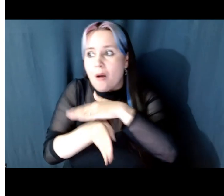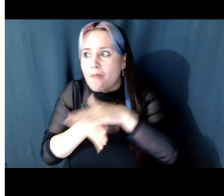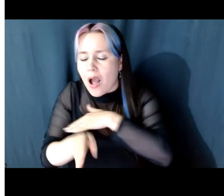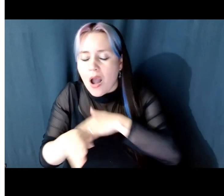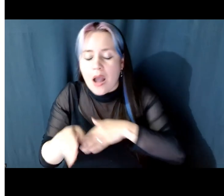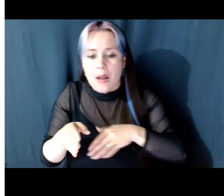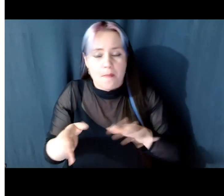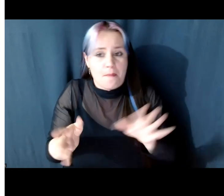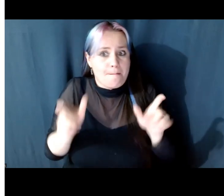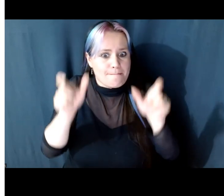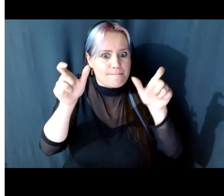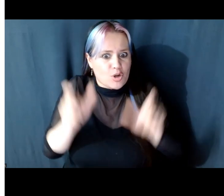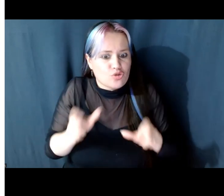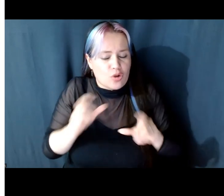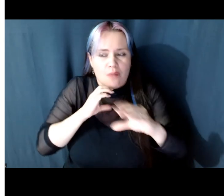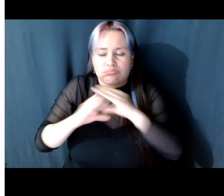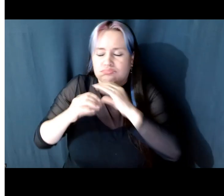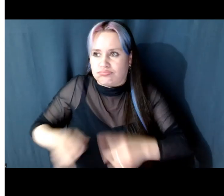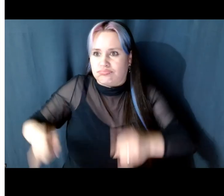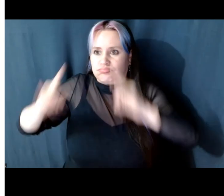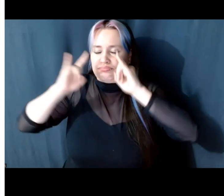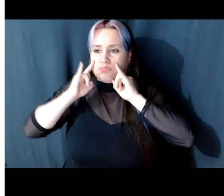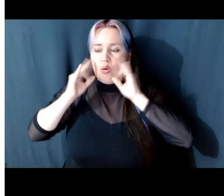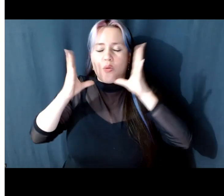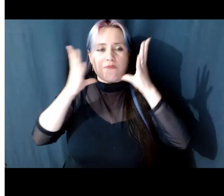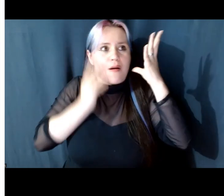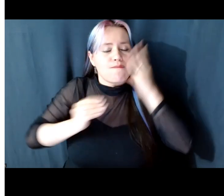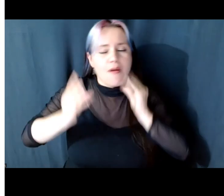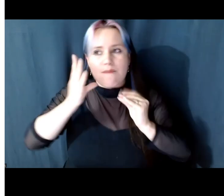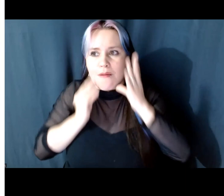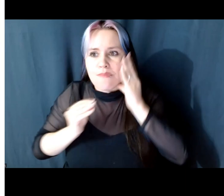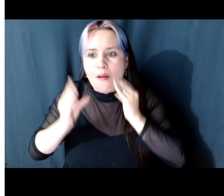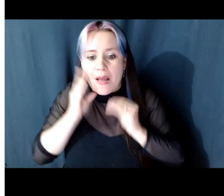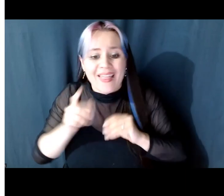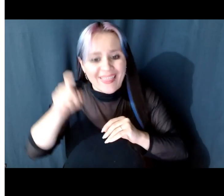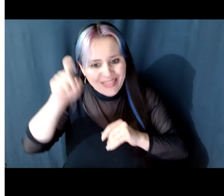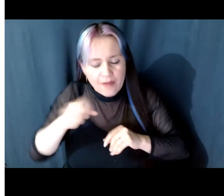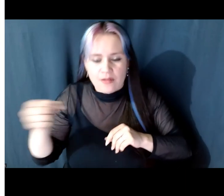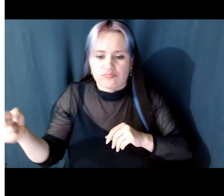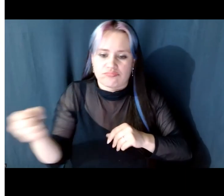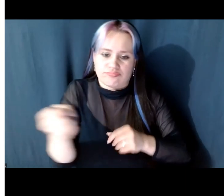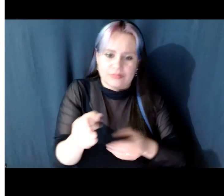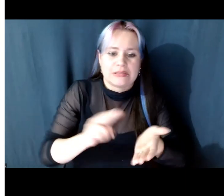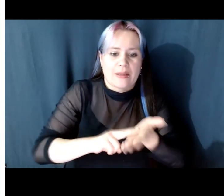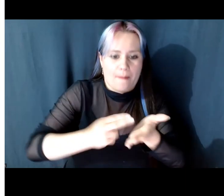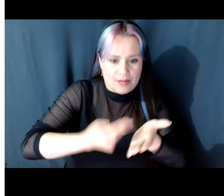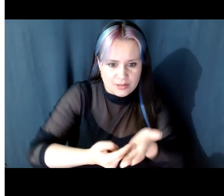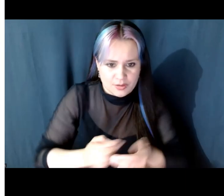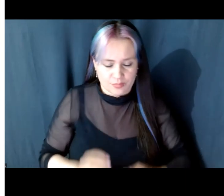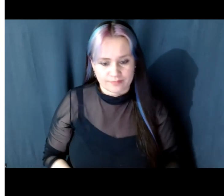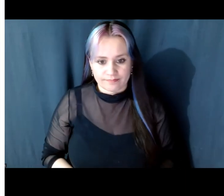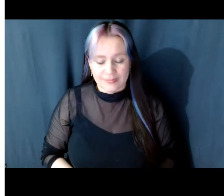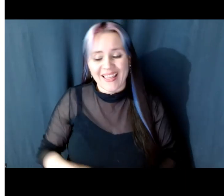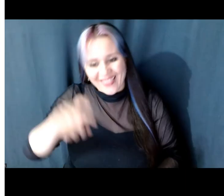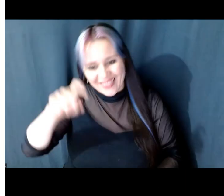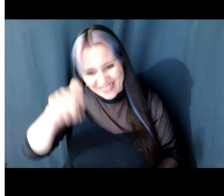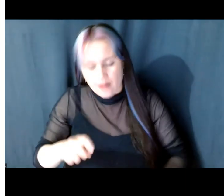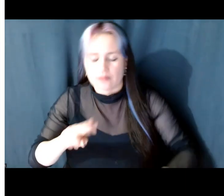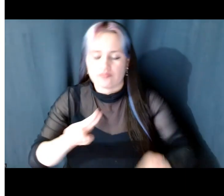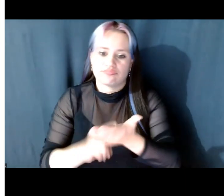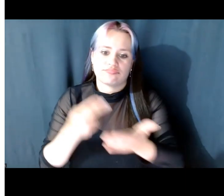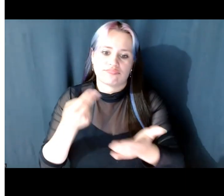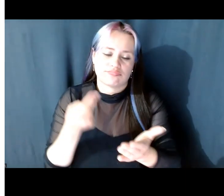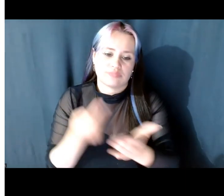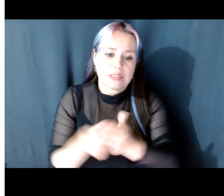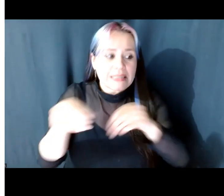sistema que favorece la independencia y el acceso a la información Recuerda la anterior siempre consensado con la comunidad